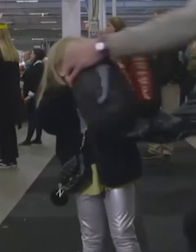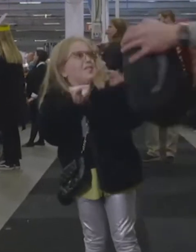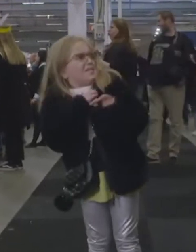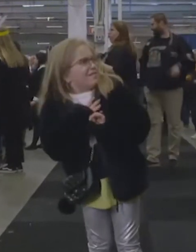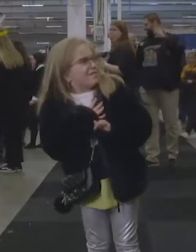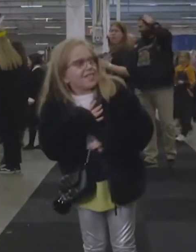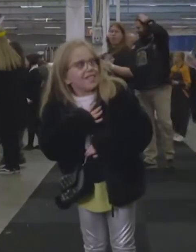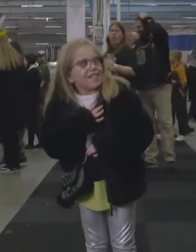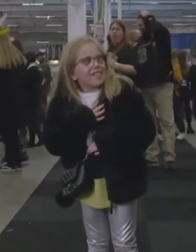Wow!